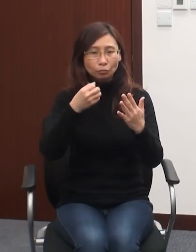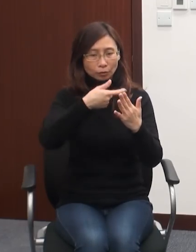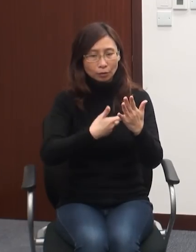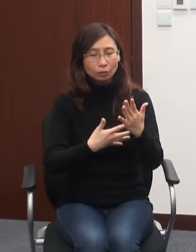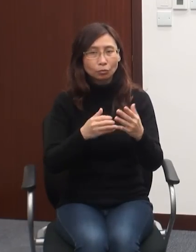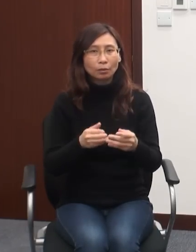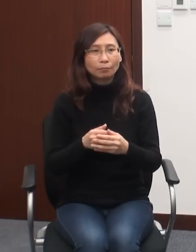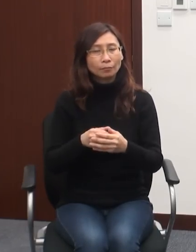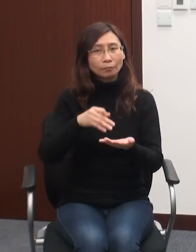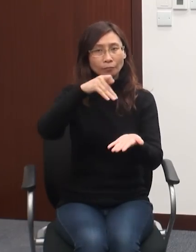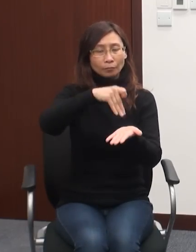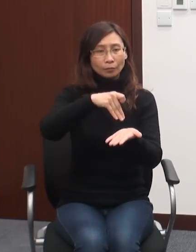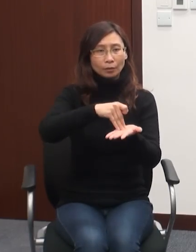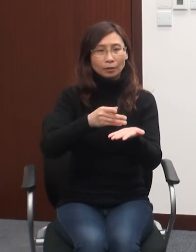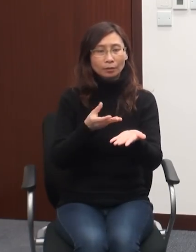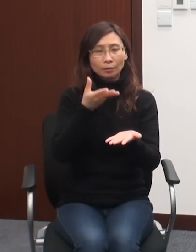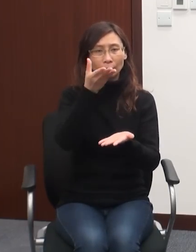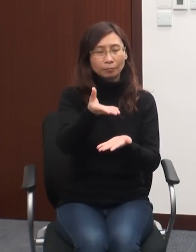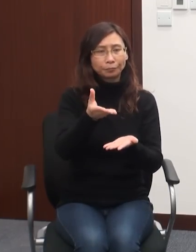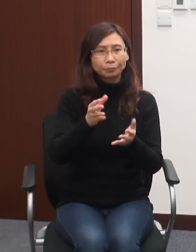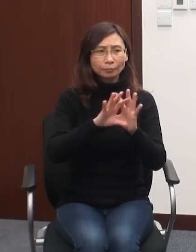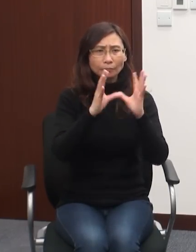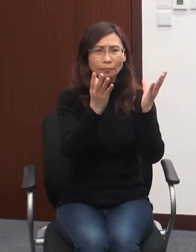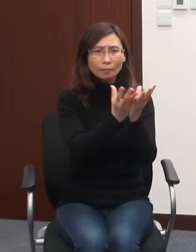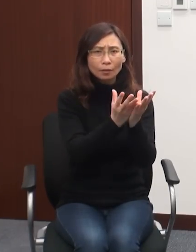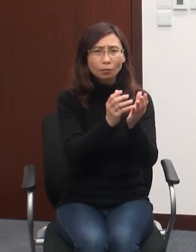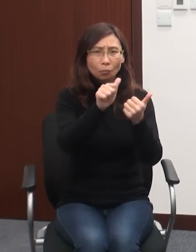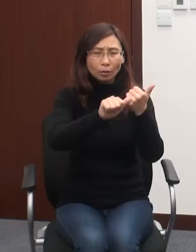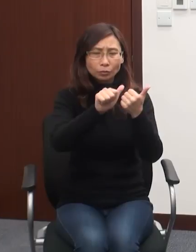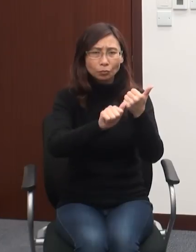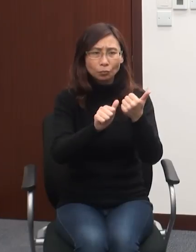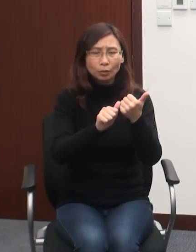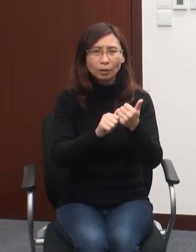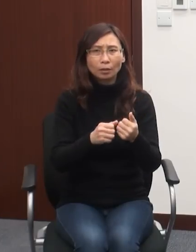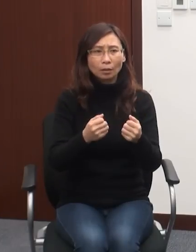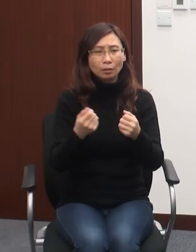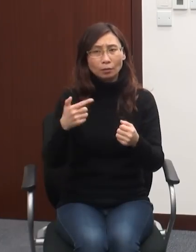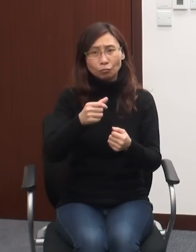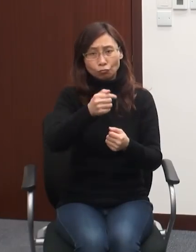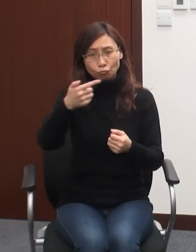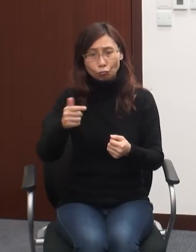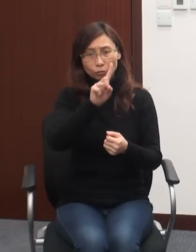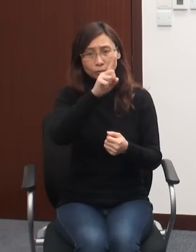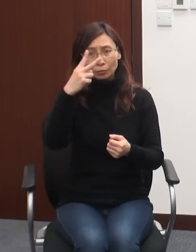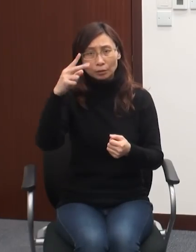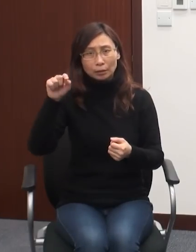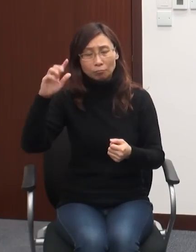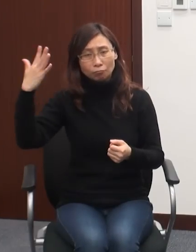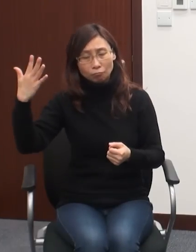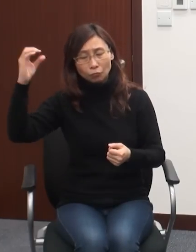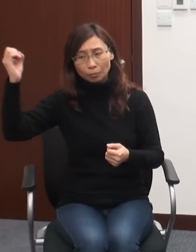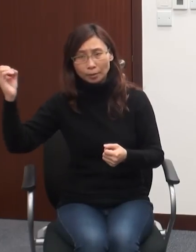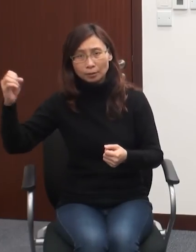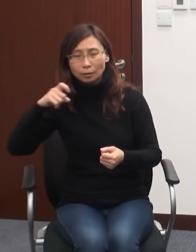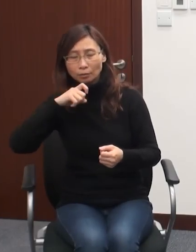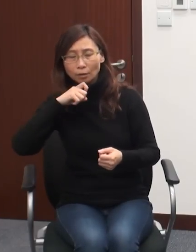這個提名委員會超過了 12.5% 的就可以有選咁樣，咁